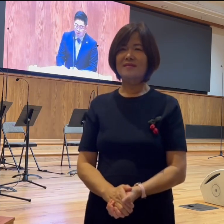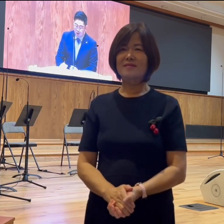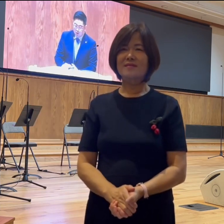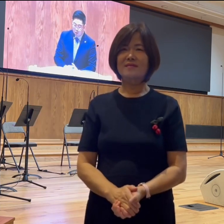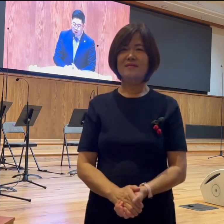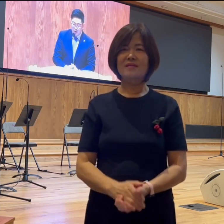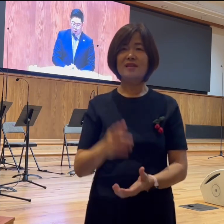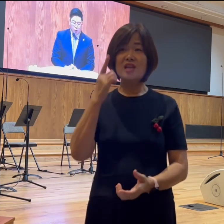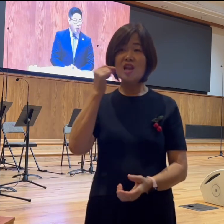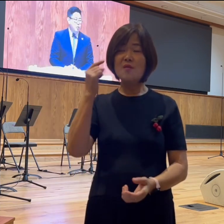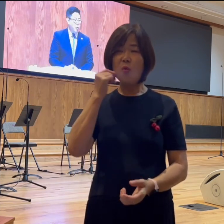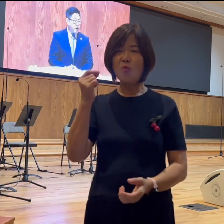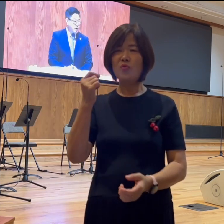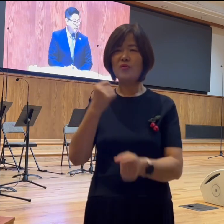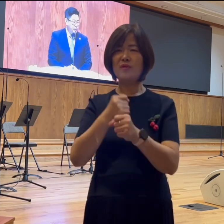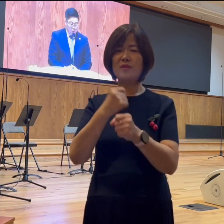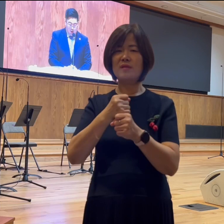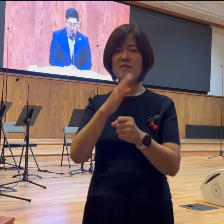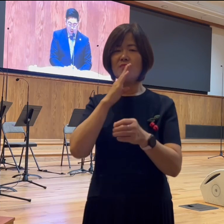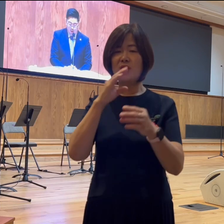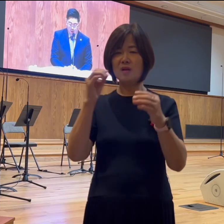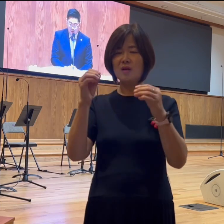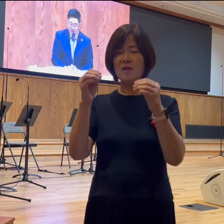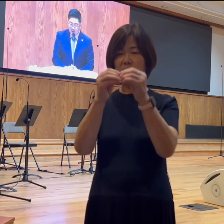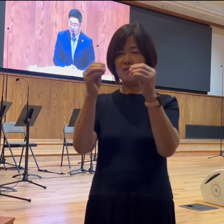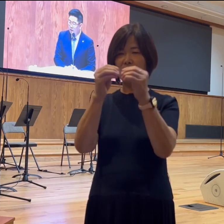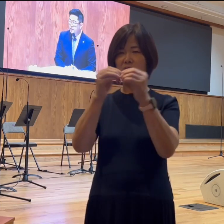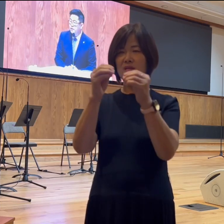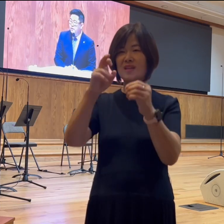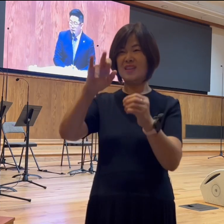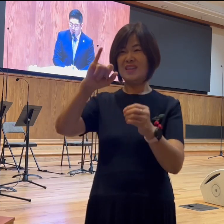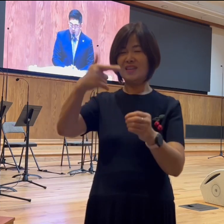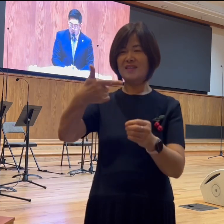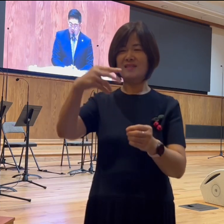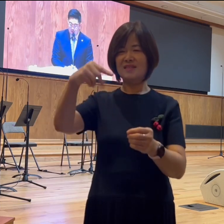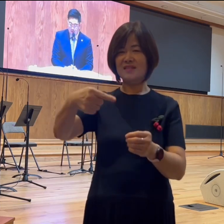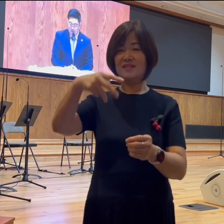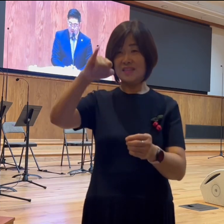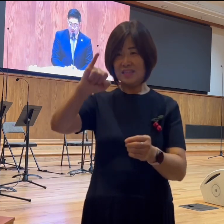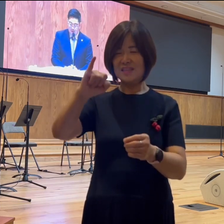여러분, 일본의 전통 공예 기법 중에 긴스키라는 것이 있습니다.